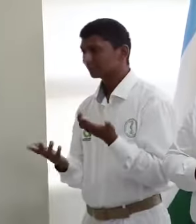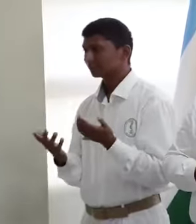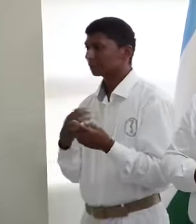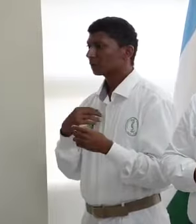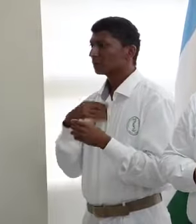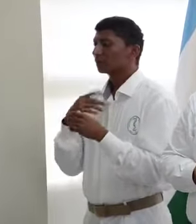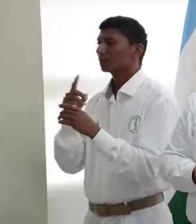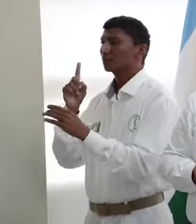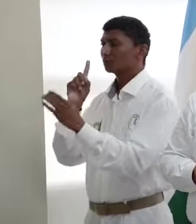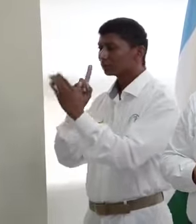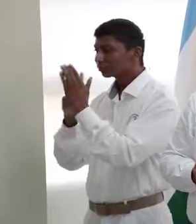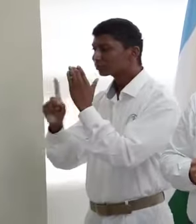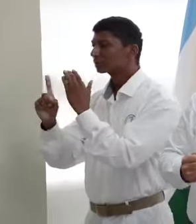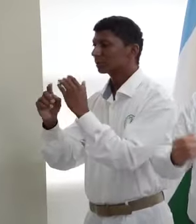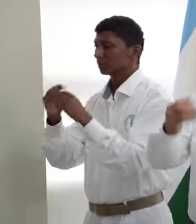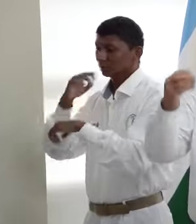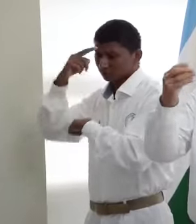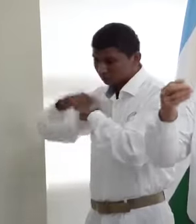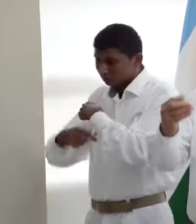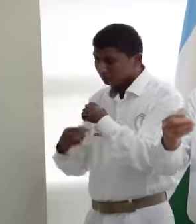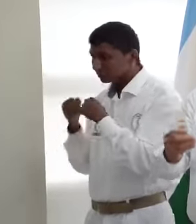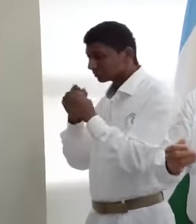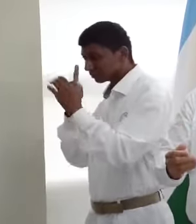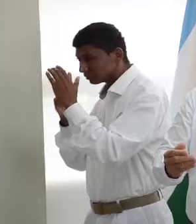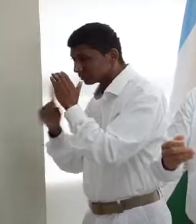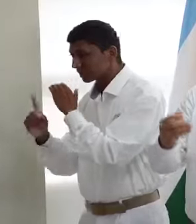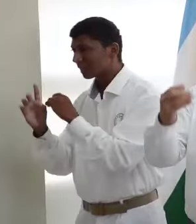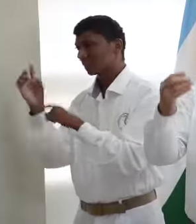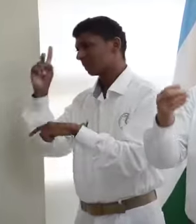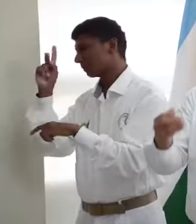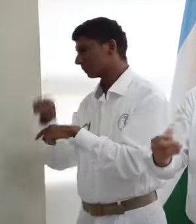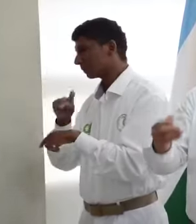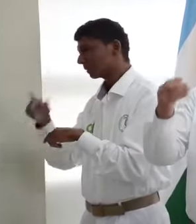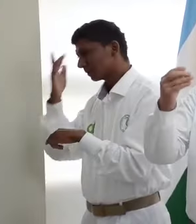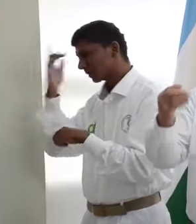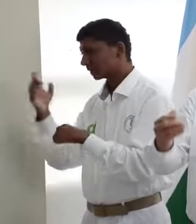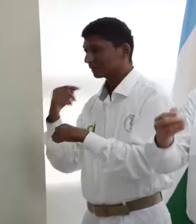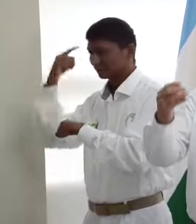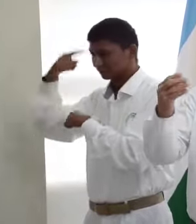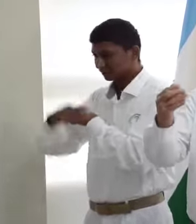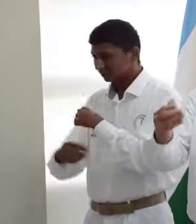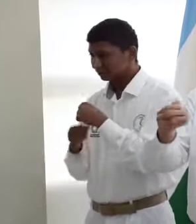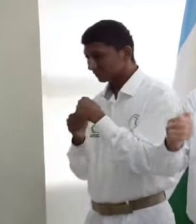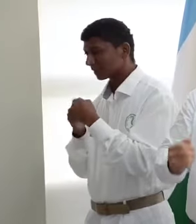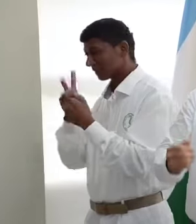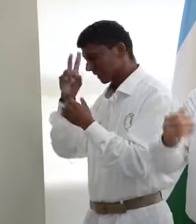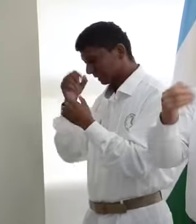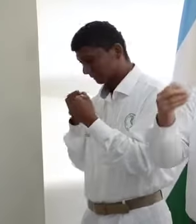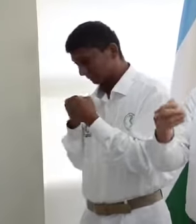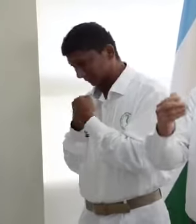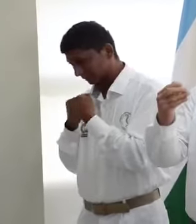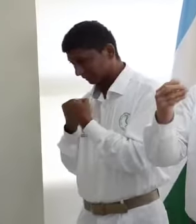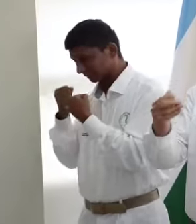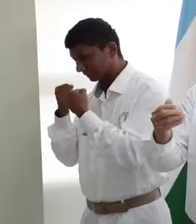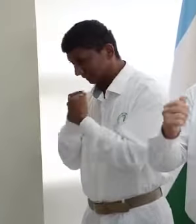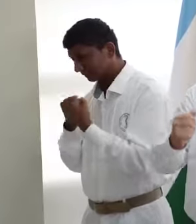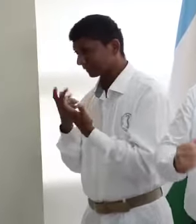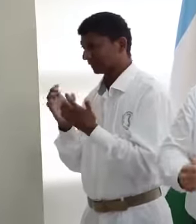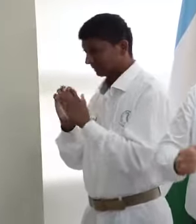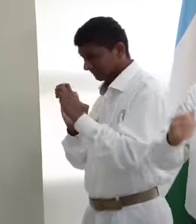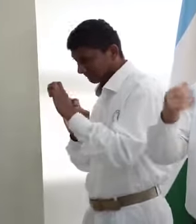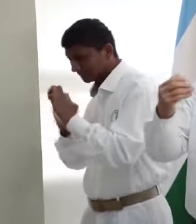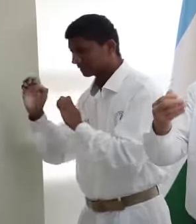de la fuerza pública a los campos universitarios por una razón fundamental. El ESMAD es una fuerza de choque, es una fuerza para